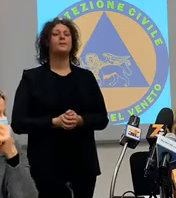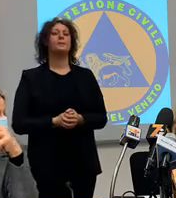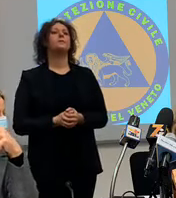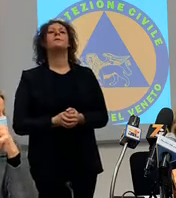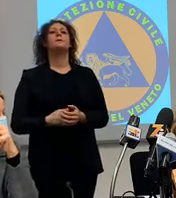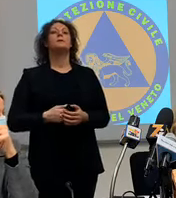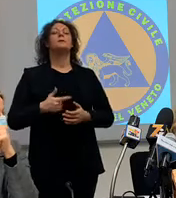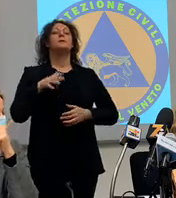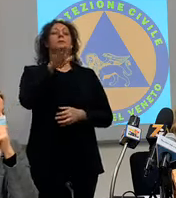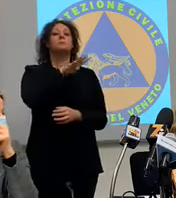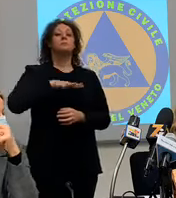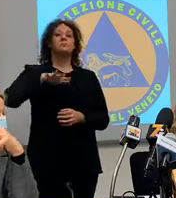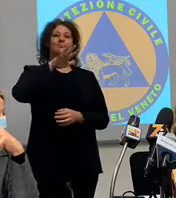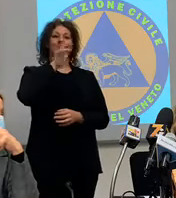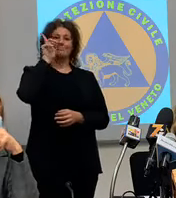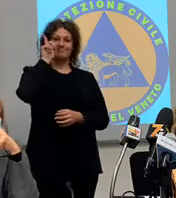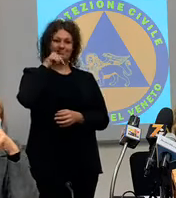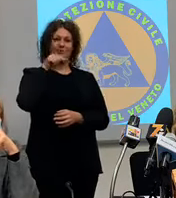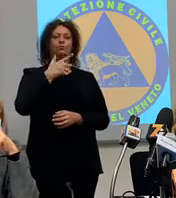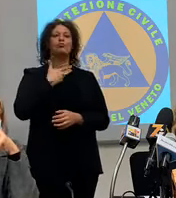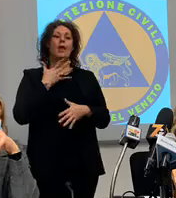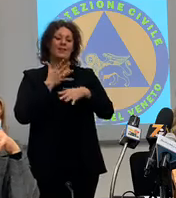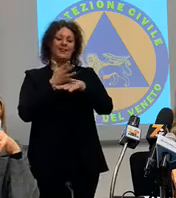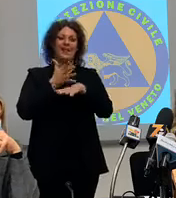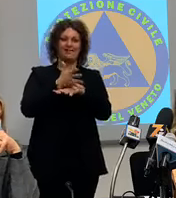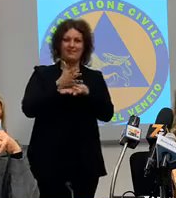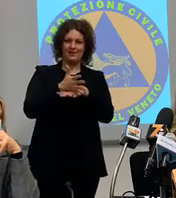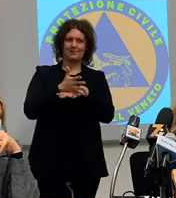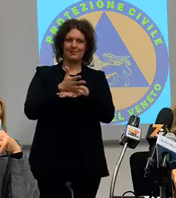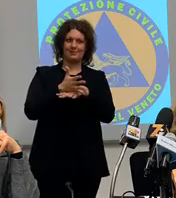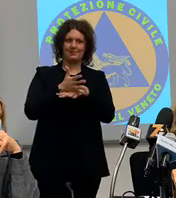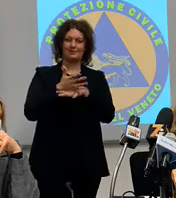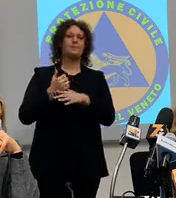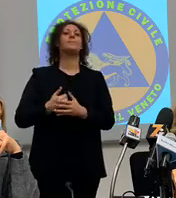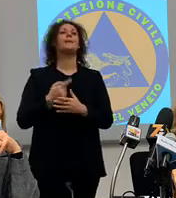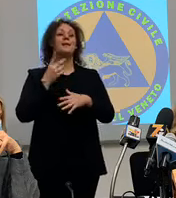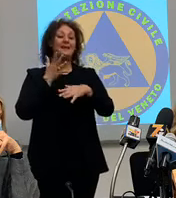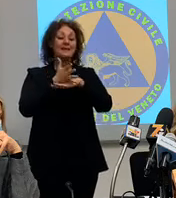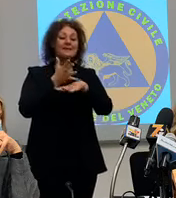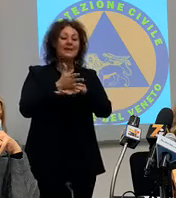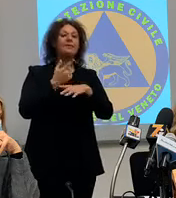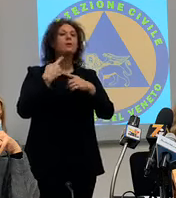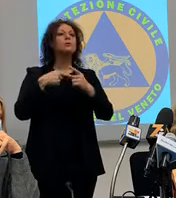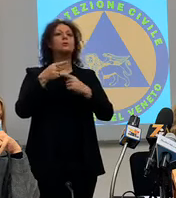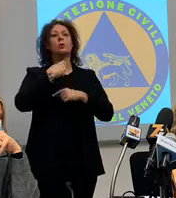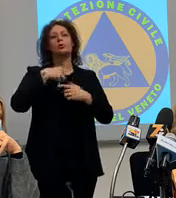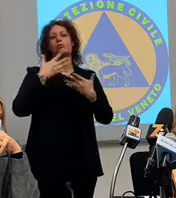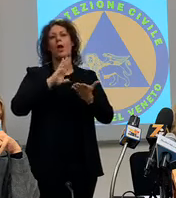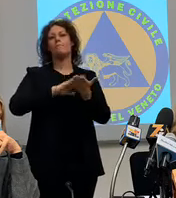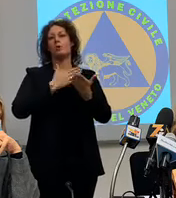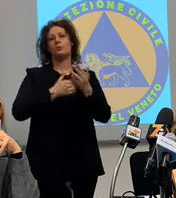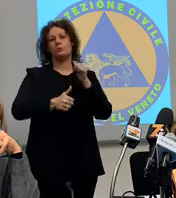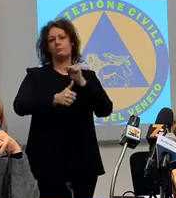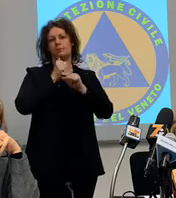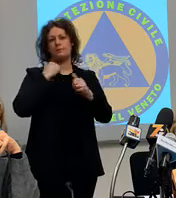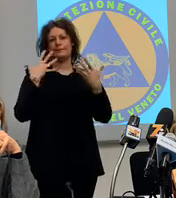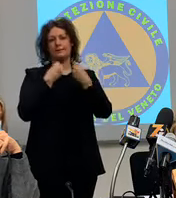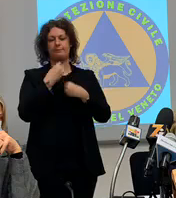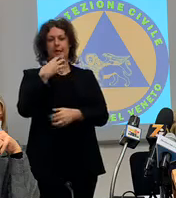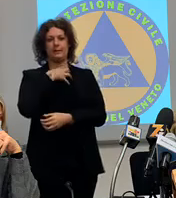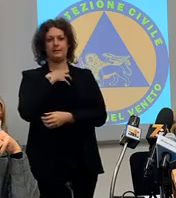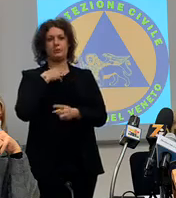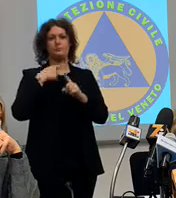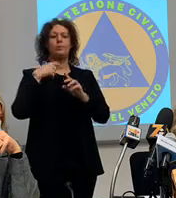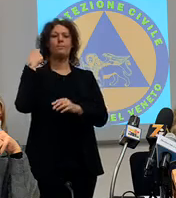serie declinate una serie di misure noi le abbiamo valutate sia con con gli assessori che con il presidente tutto quello che era